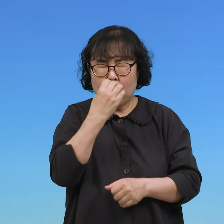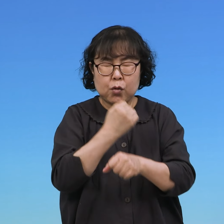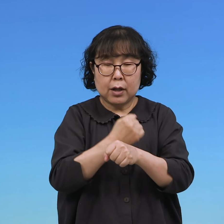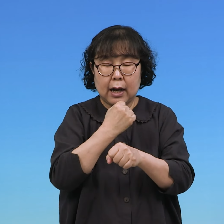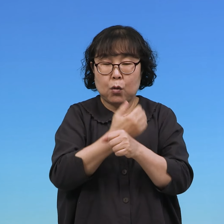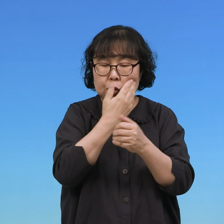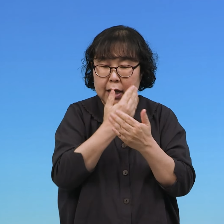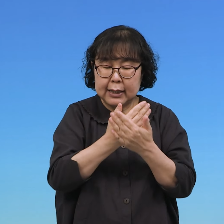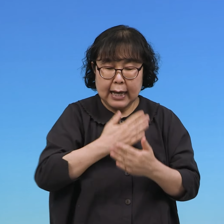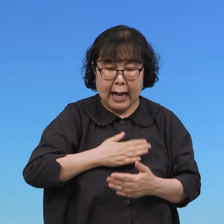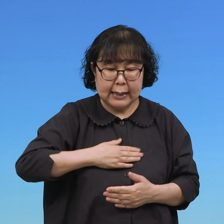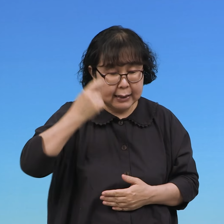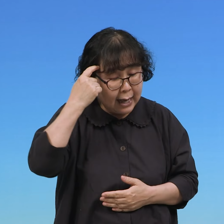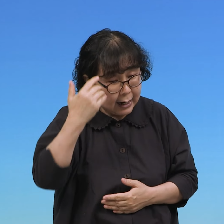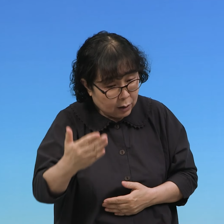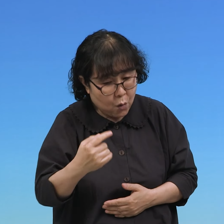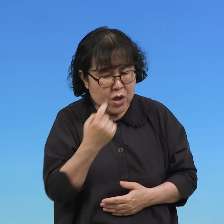가르쳐서 소용없습니다.